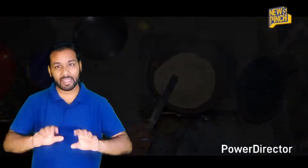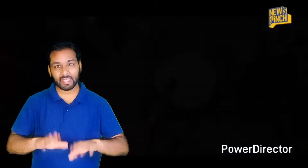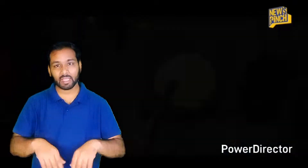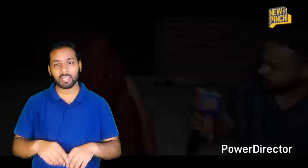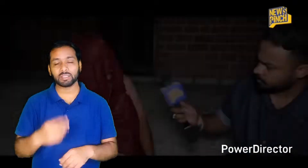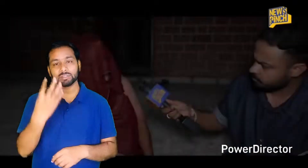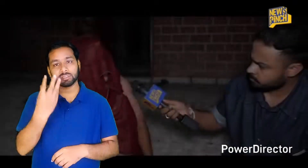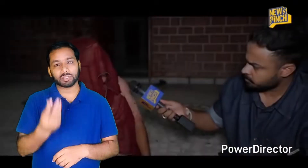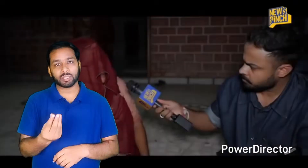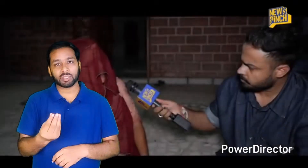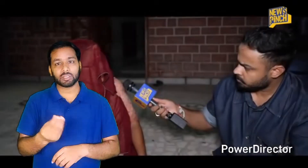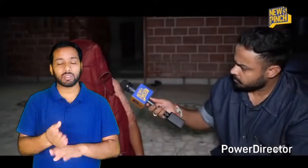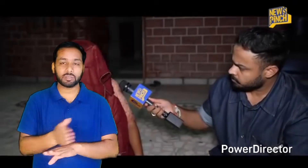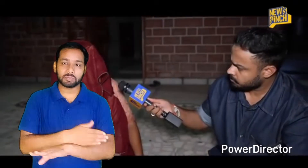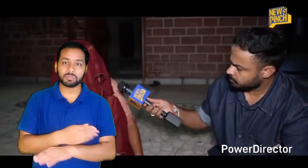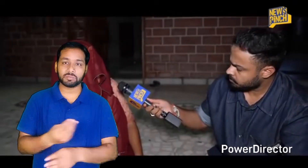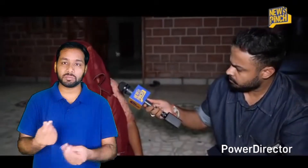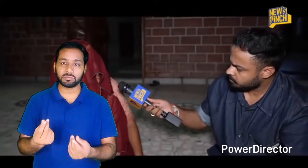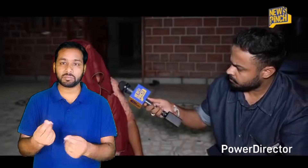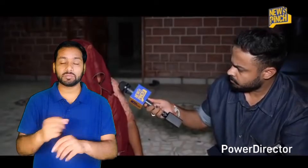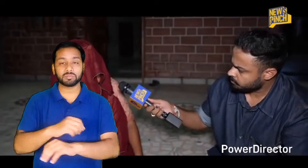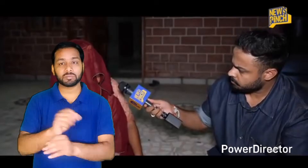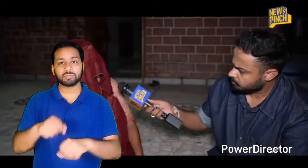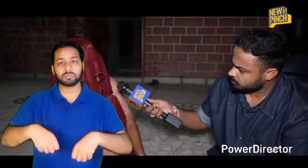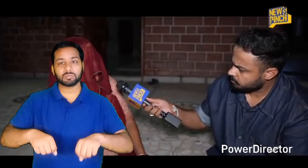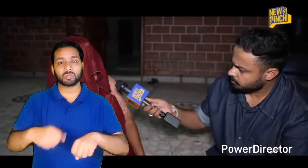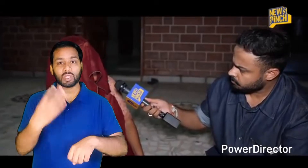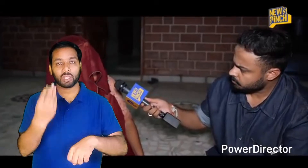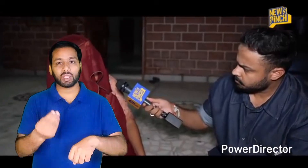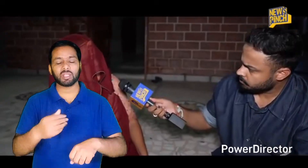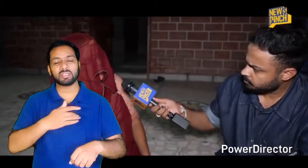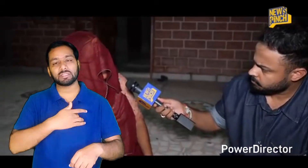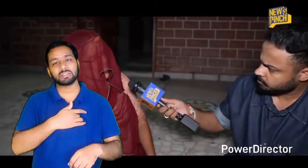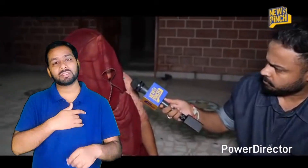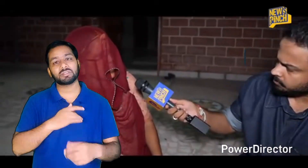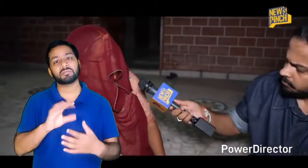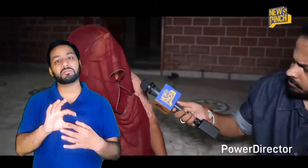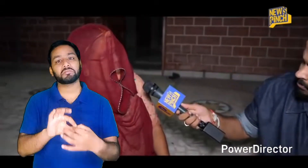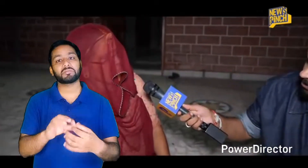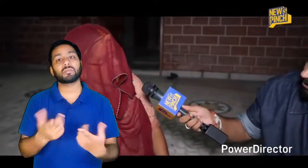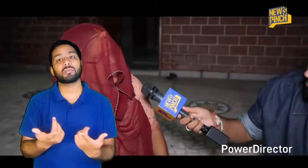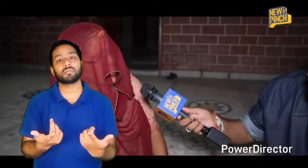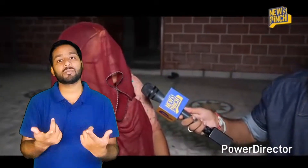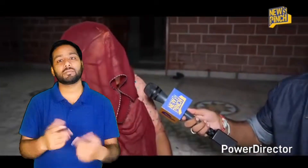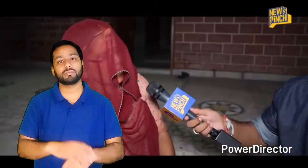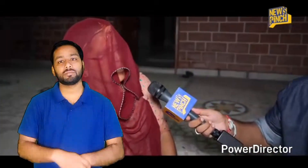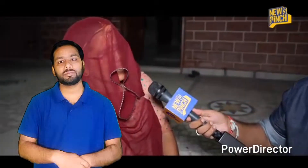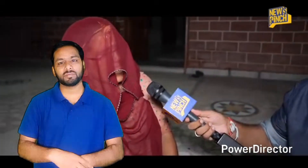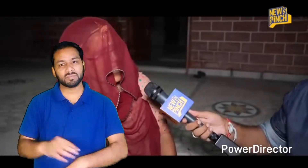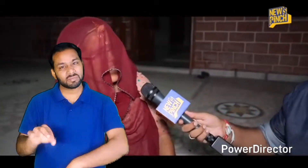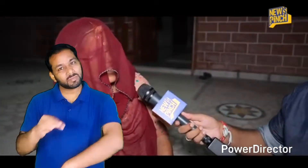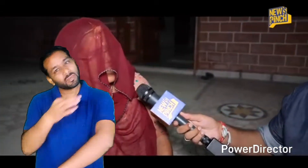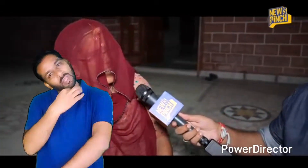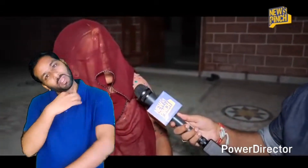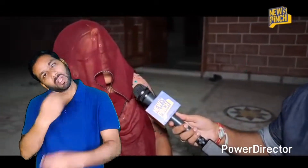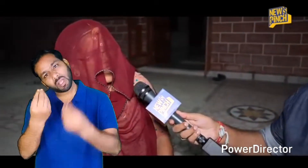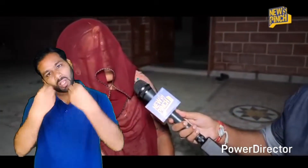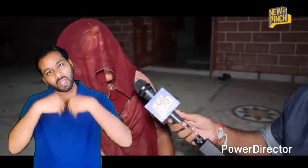खाना वाना बनाते समय तो खाना वाना शाम के टाइम बनावा अंदर पड़े जड़े तो मासर घना मां पड़े, आदत पेट में